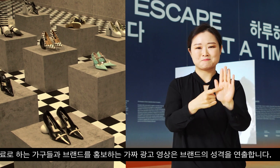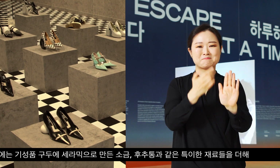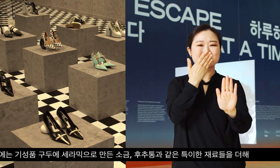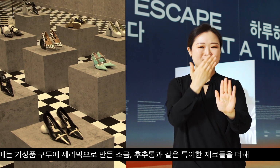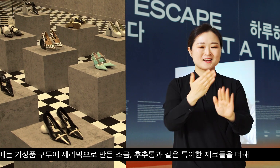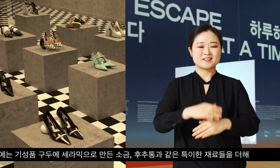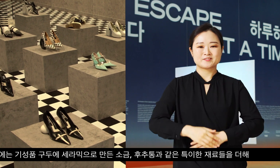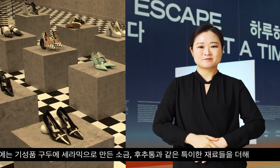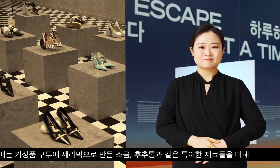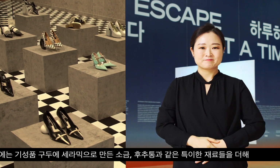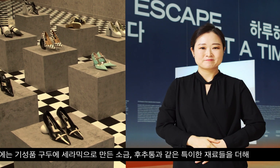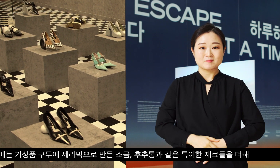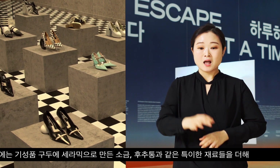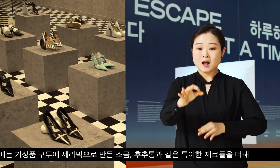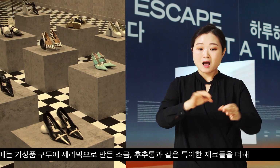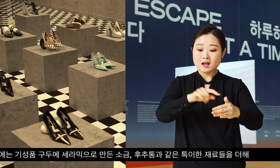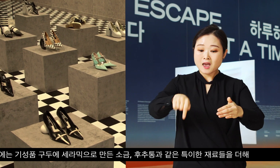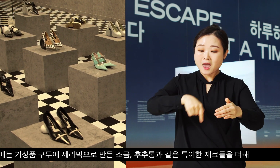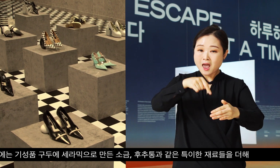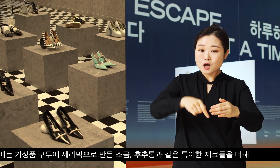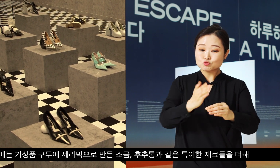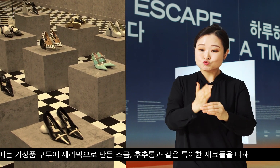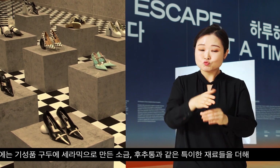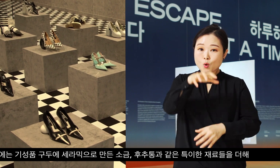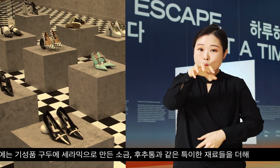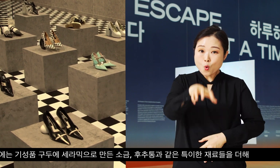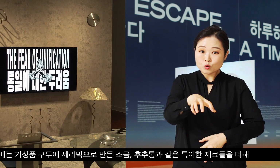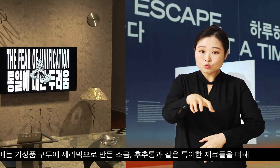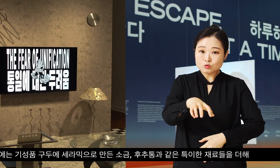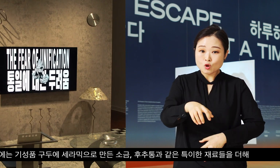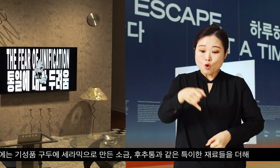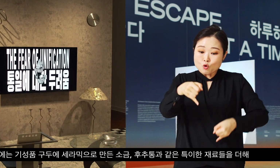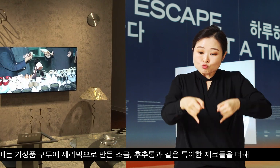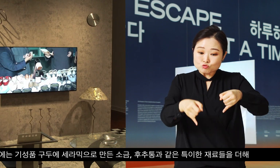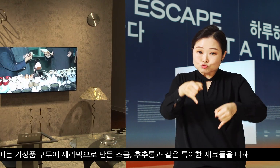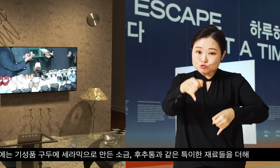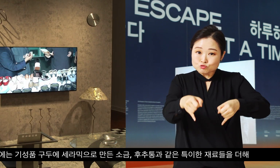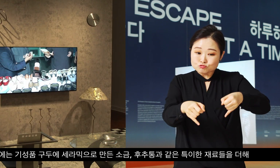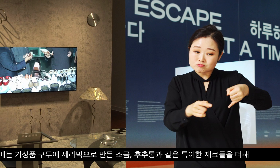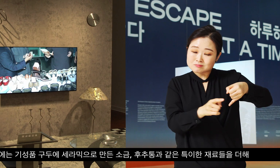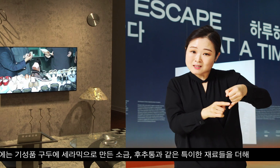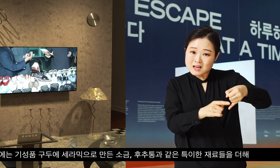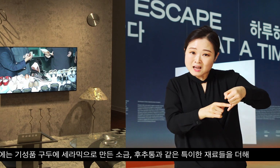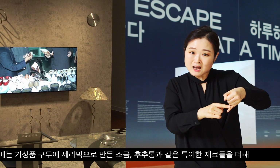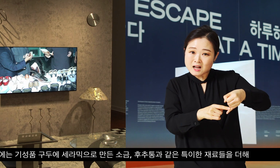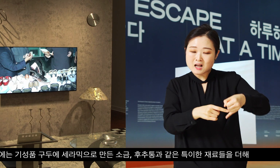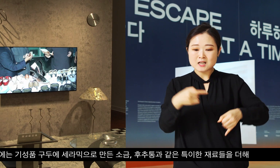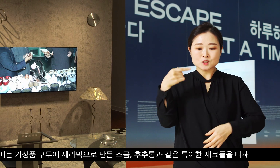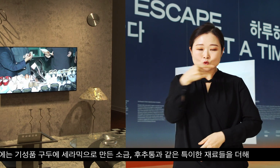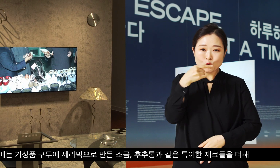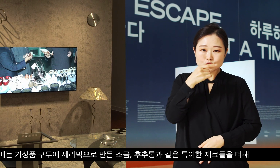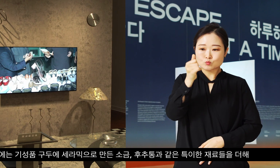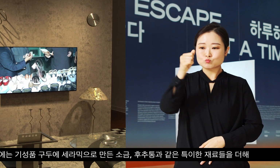공간 가운데에는 기성품 구도의 세라믹으로 만든 소금, 후추통과 같은